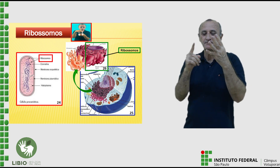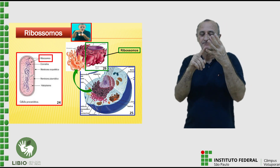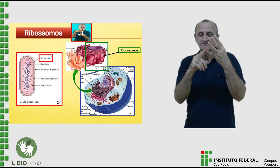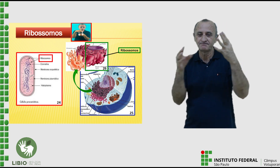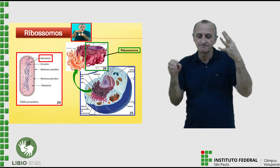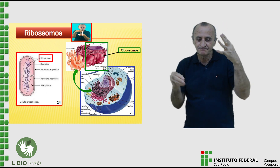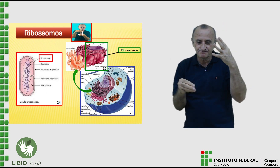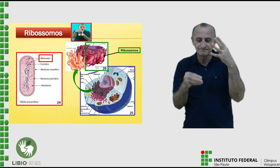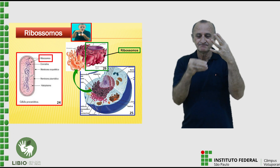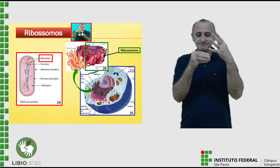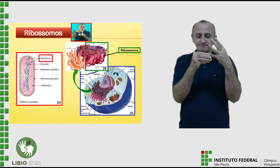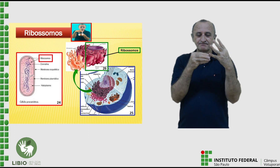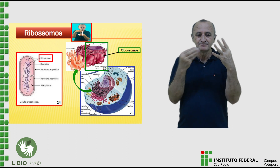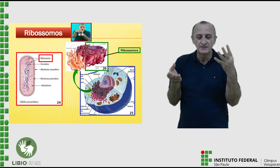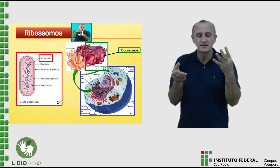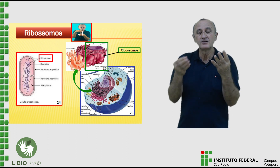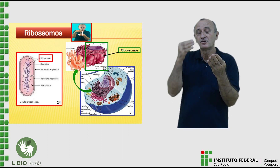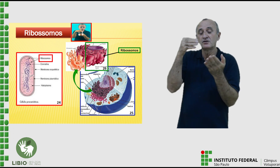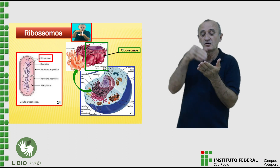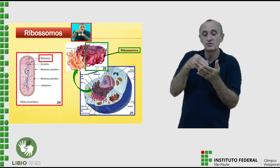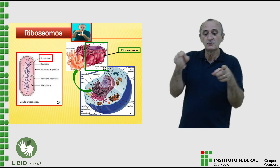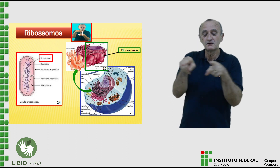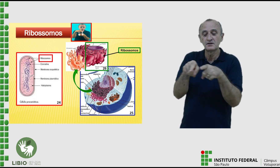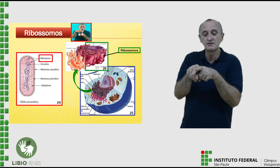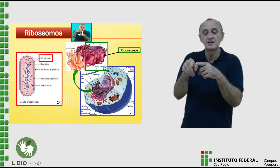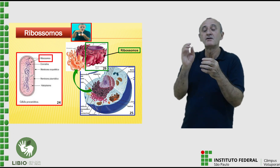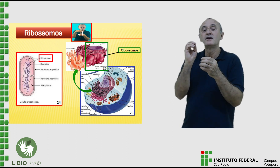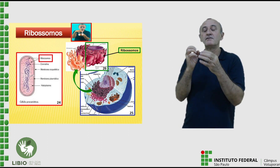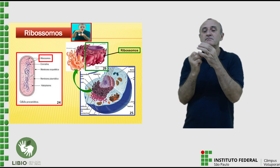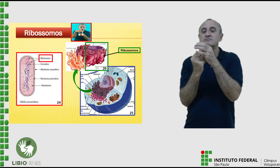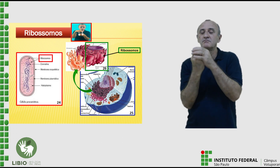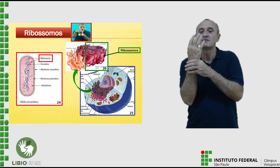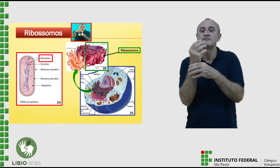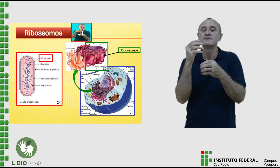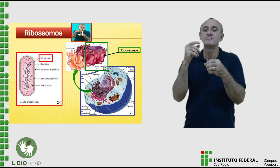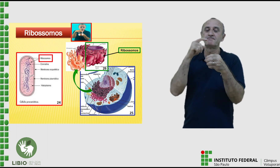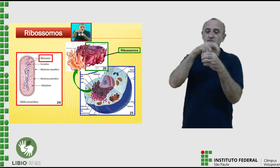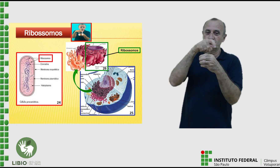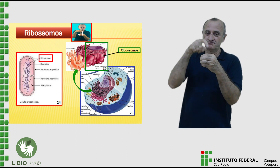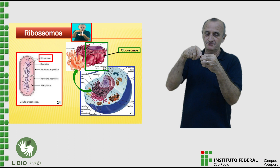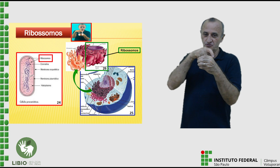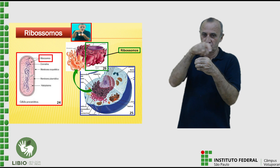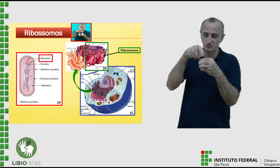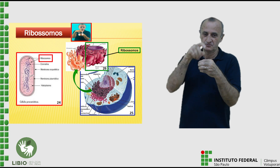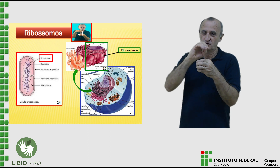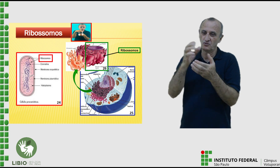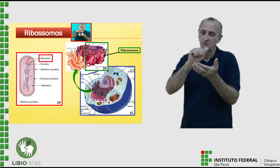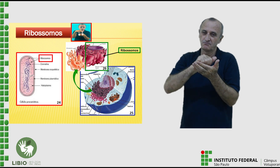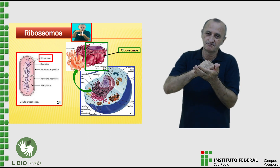flagelos. Vamos agora estudar a quarta e última estrutura celular formada de proteínas, os